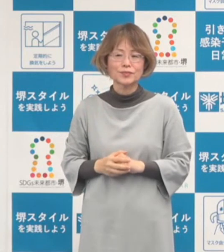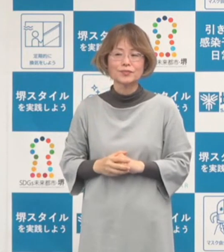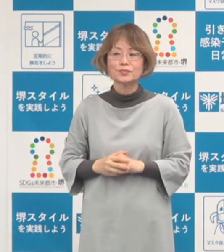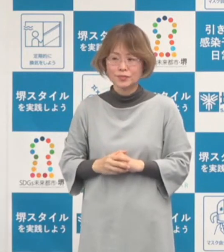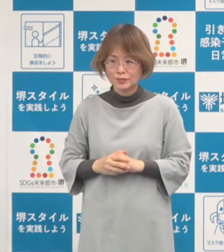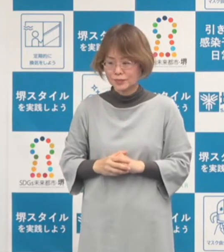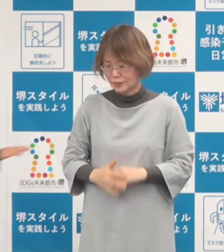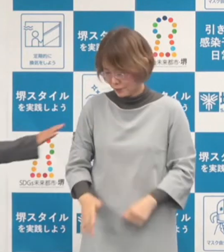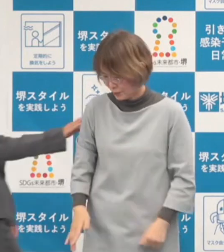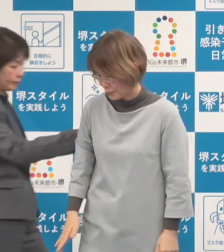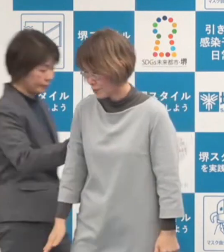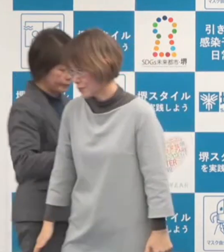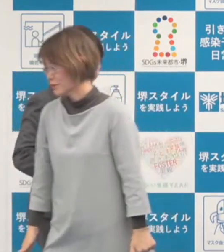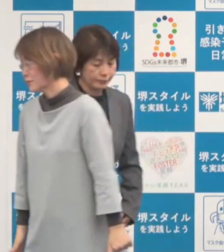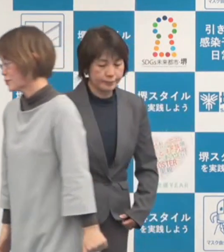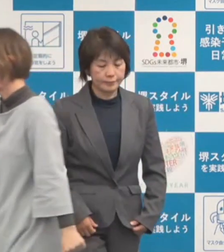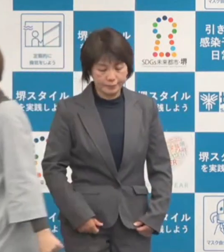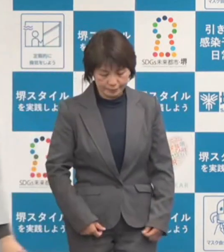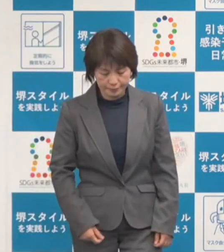話題変わりましてですね、